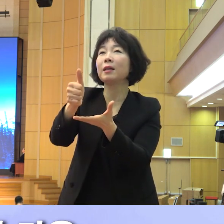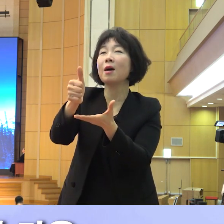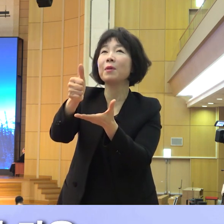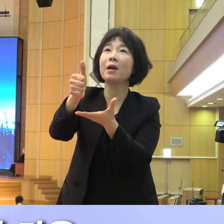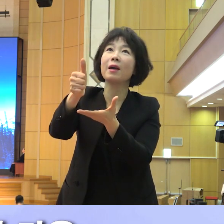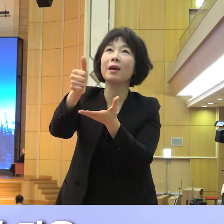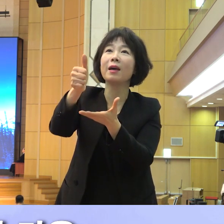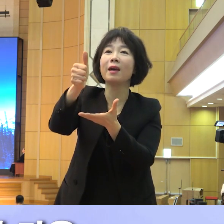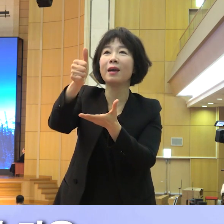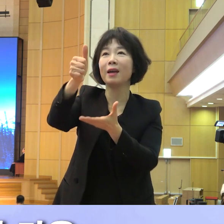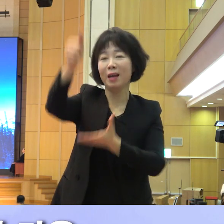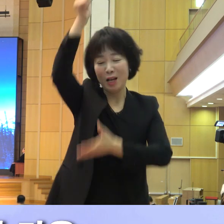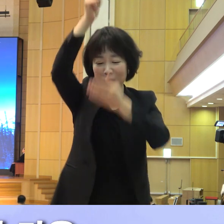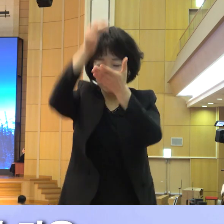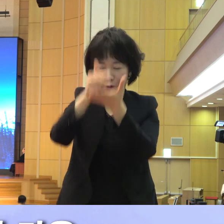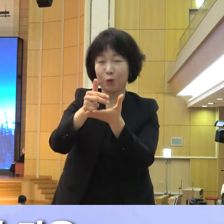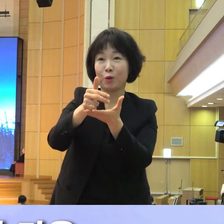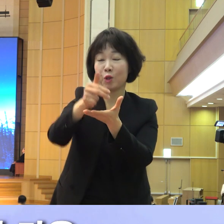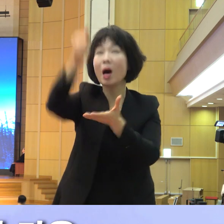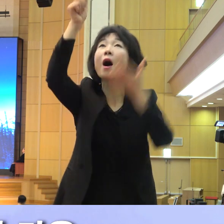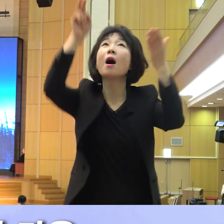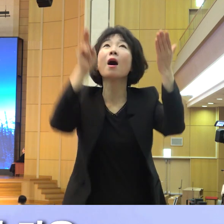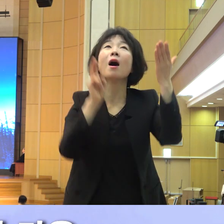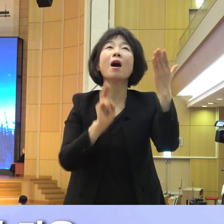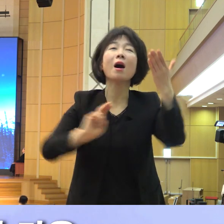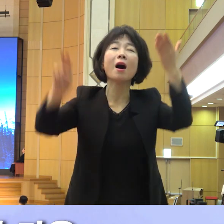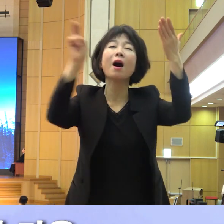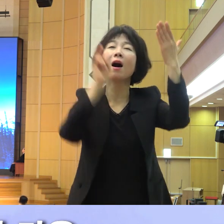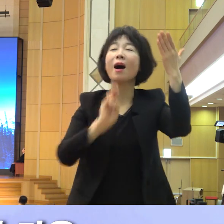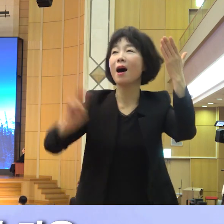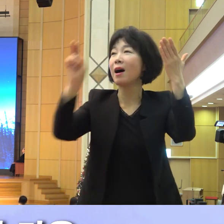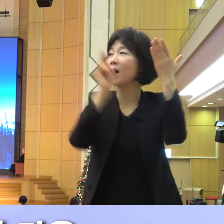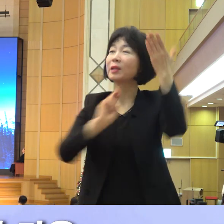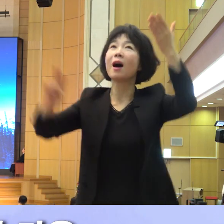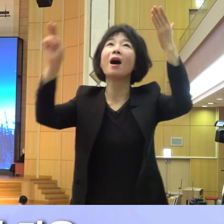예수님. 주를 찬양, 주를